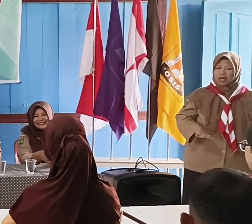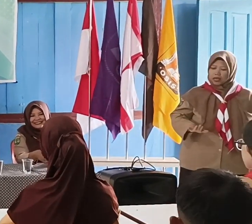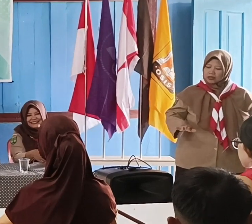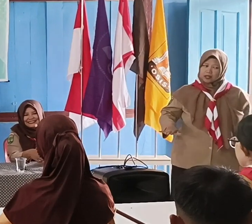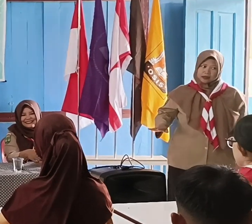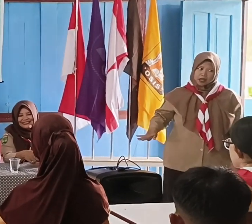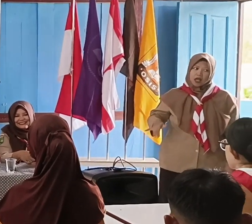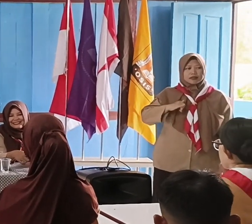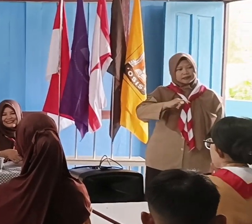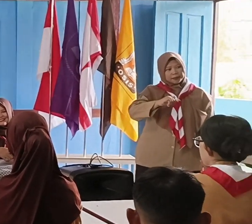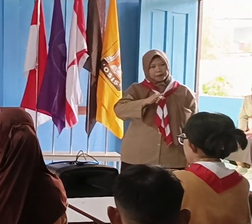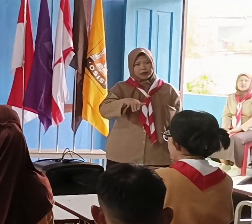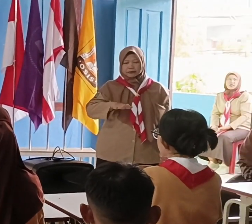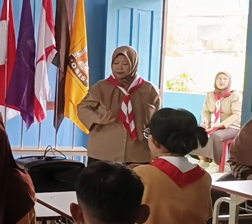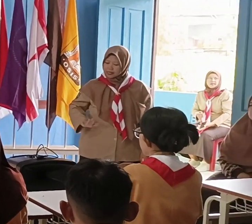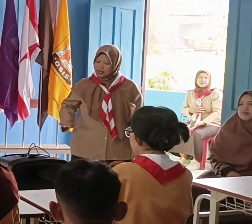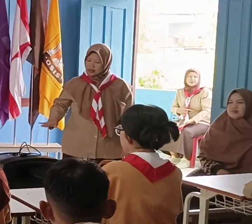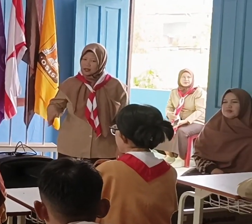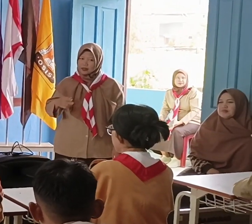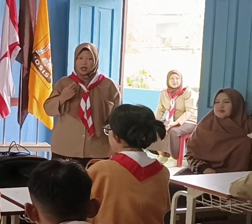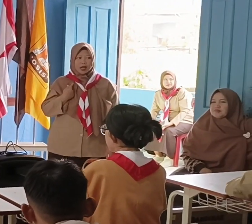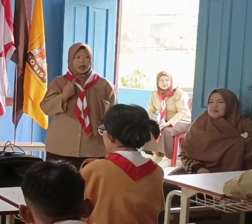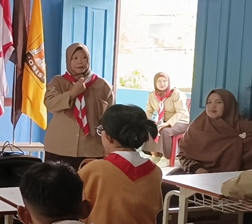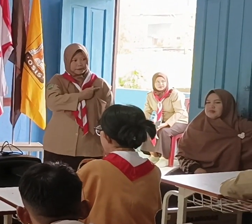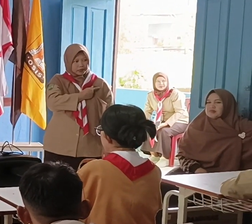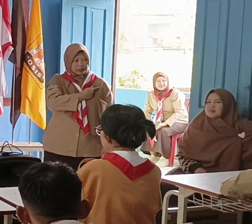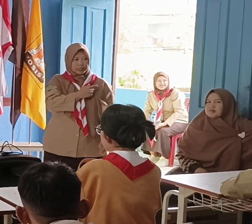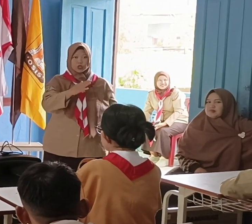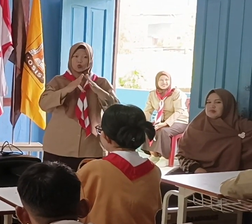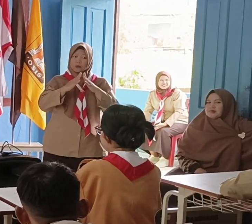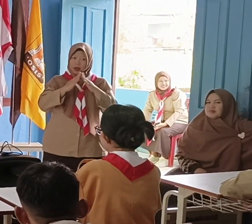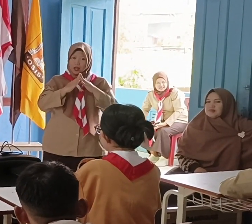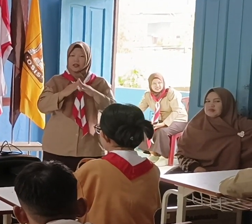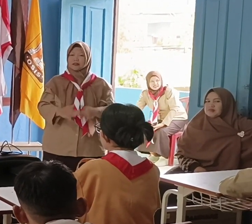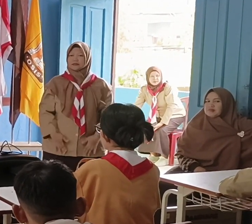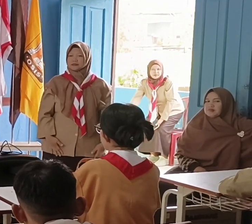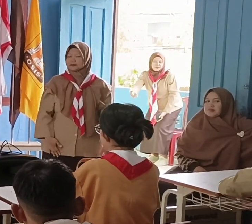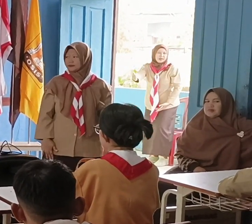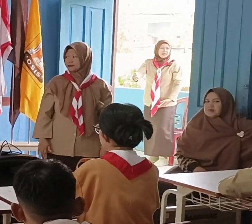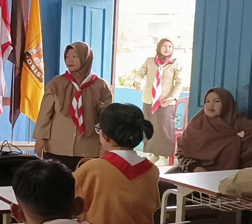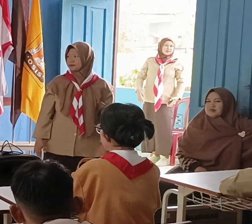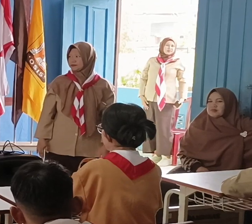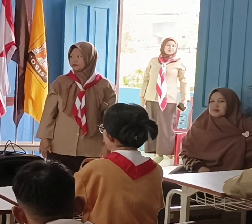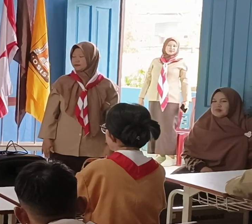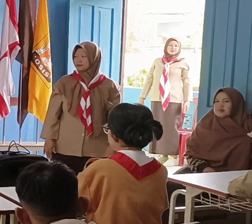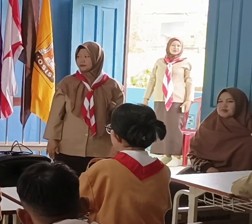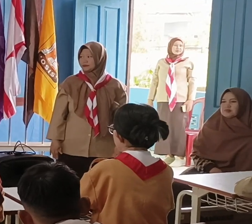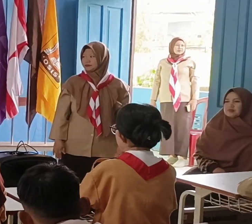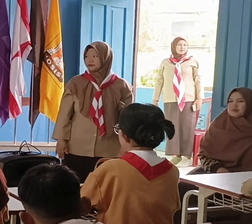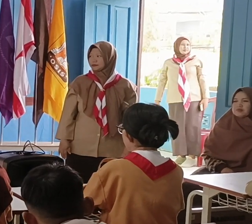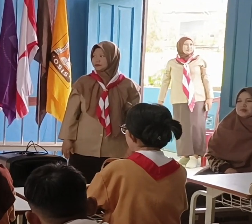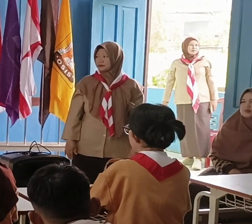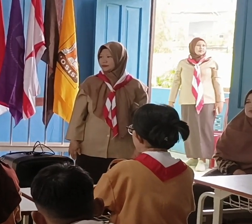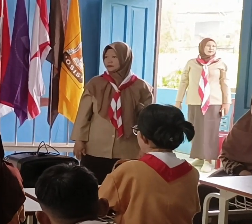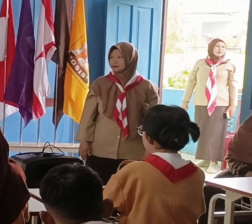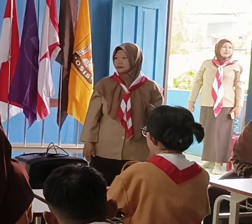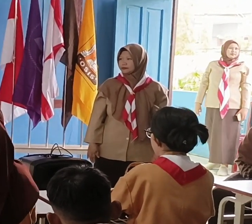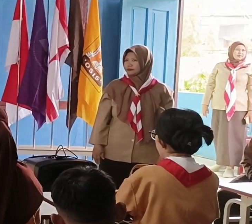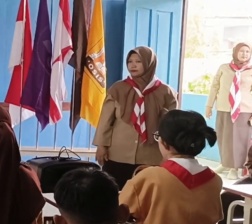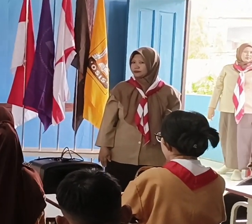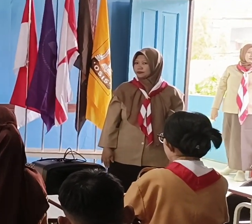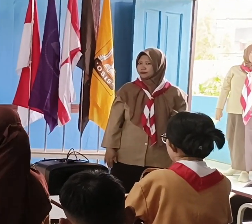ya. Ini suatu amal kakak-kakak sekalian ya. Maka pesan saya tadi, gunakan sistem amal